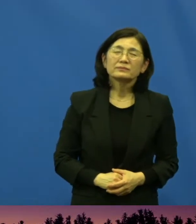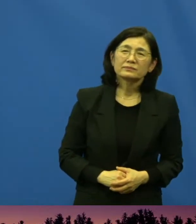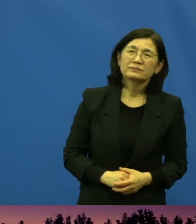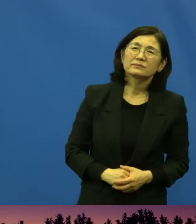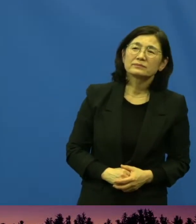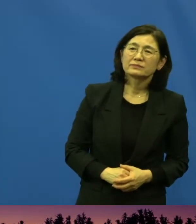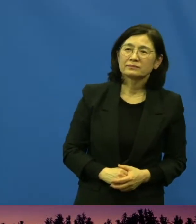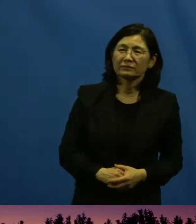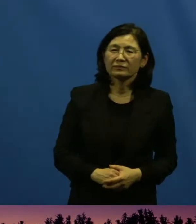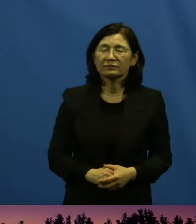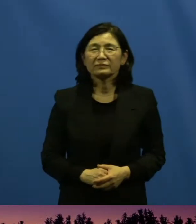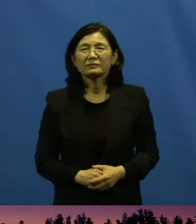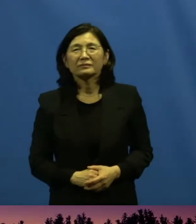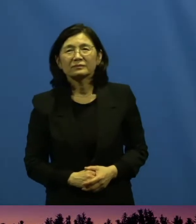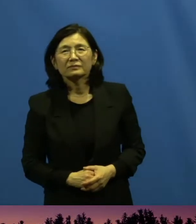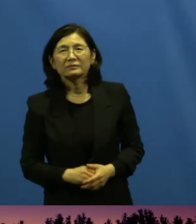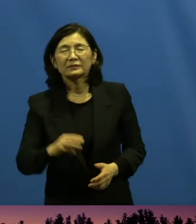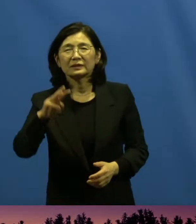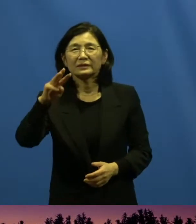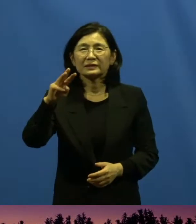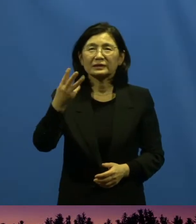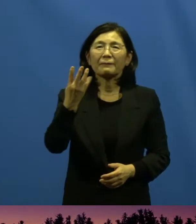기도하겠습니다. 341장.